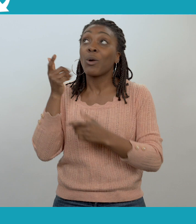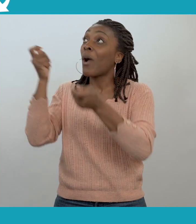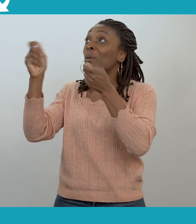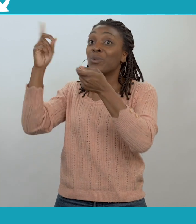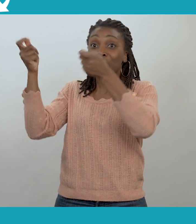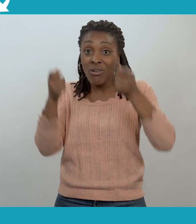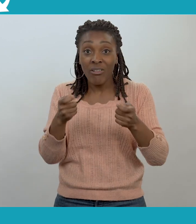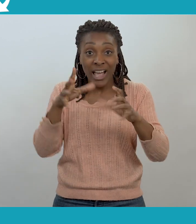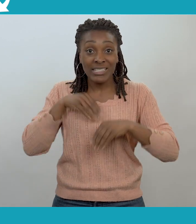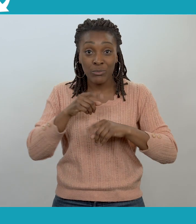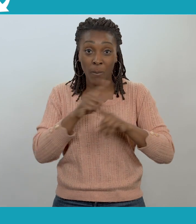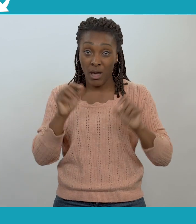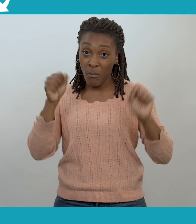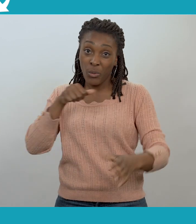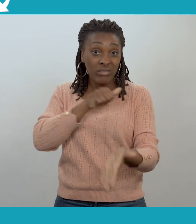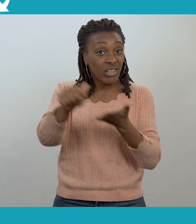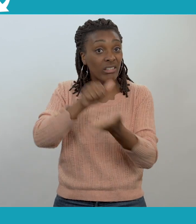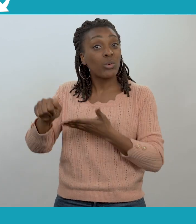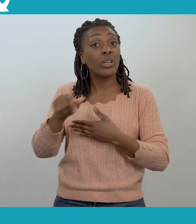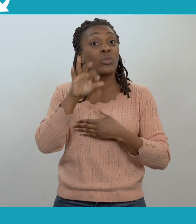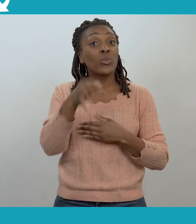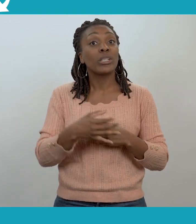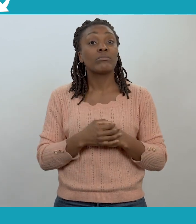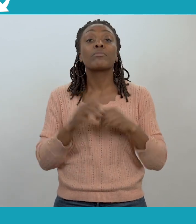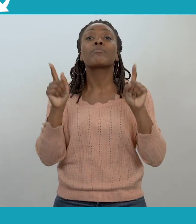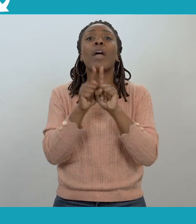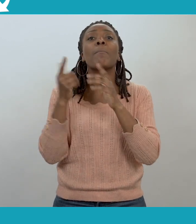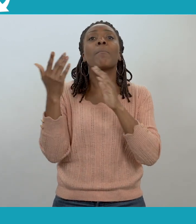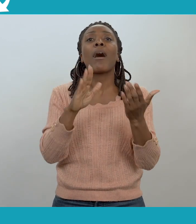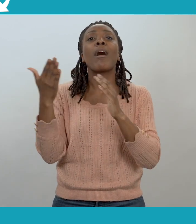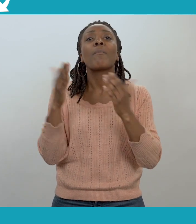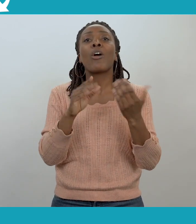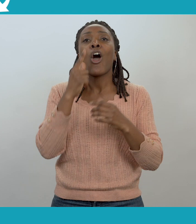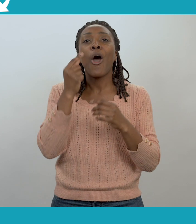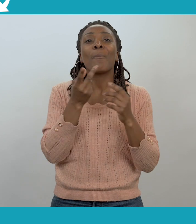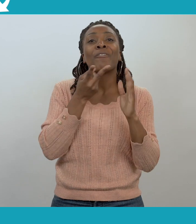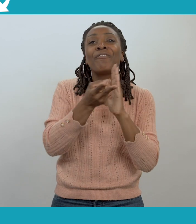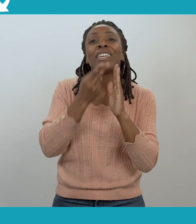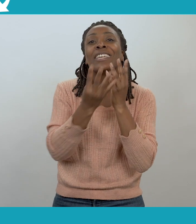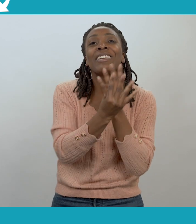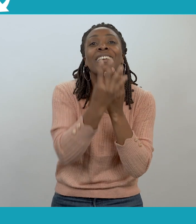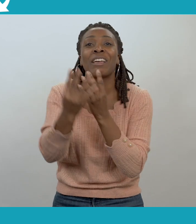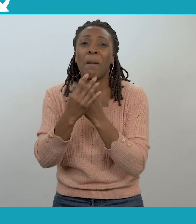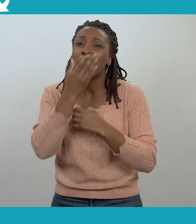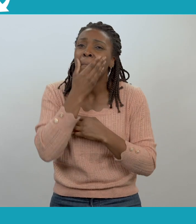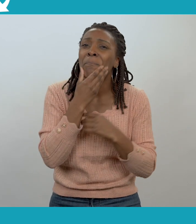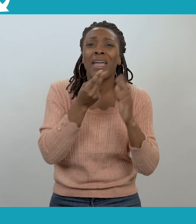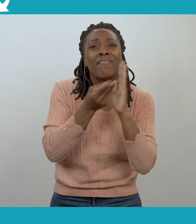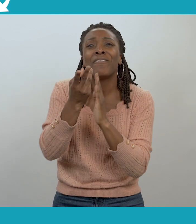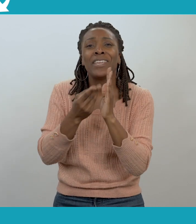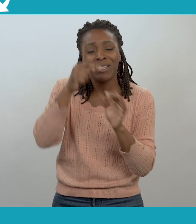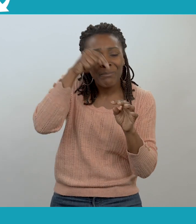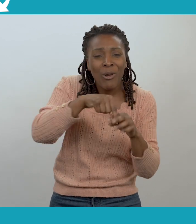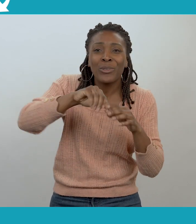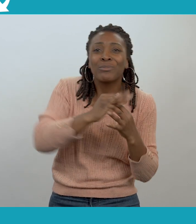Dieu, ils seront détruits. Oui, comme la parabole du vigneron qui a planté une très belle vigne en espérant qu'elle porterait du